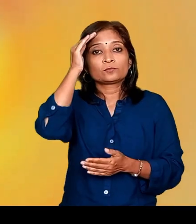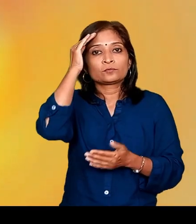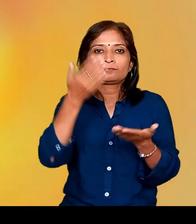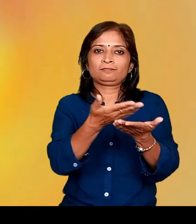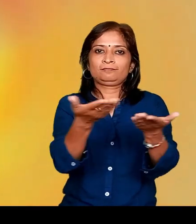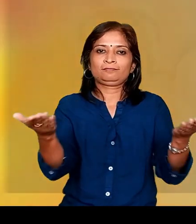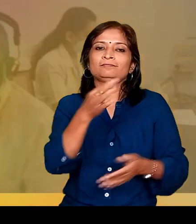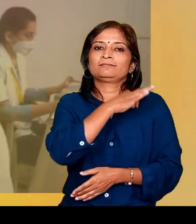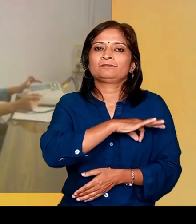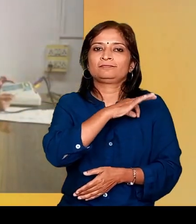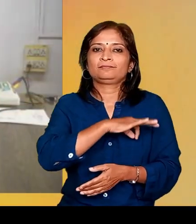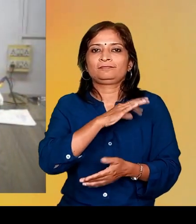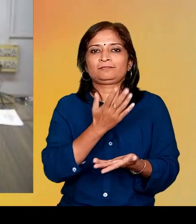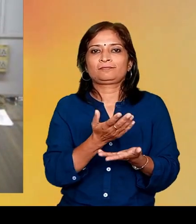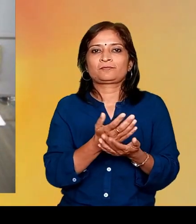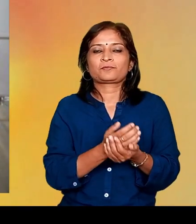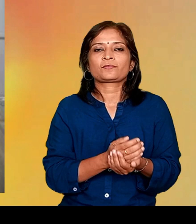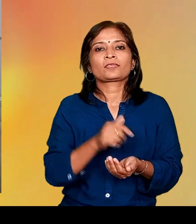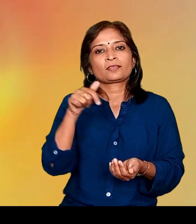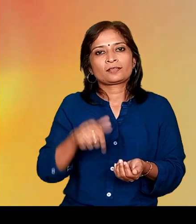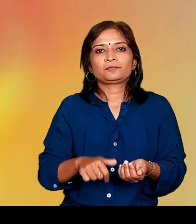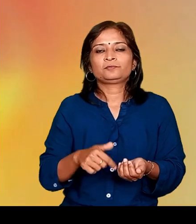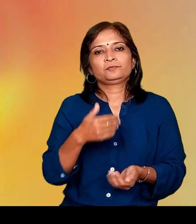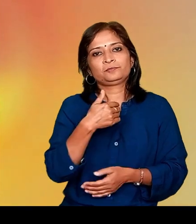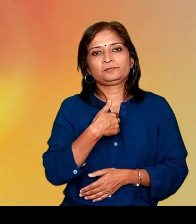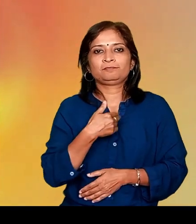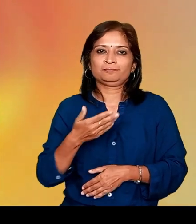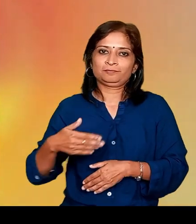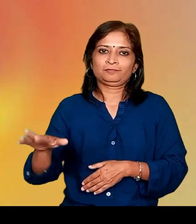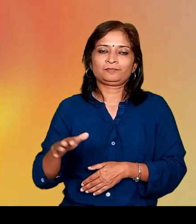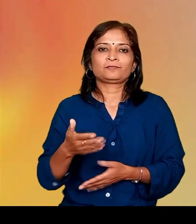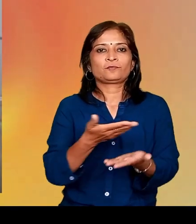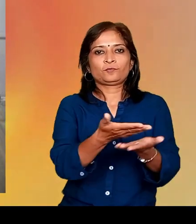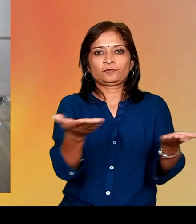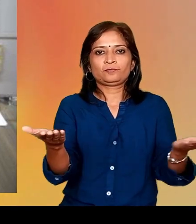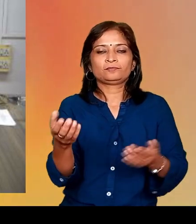गई जानकारी से आप जरूर लाभान्वित होंगे। फिलहाल के लिए मुझे